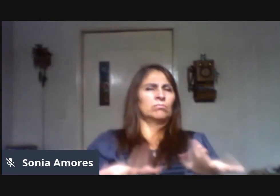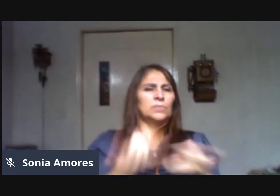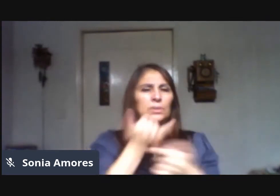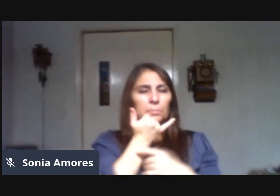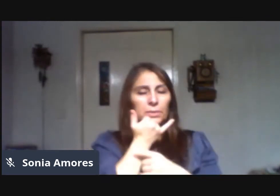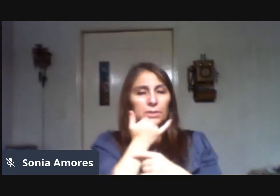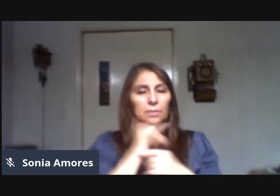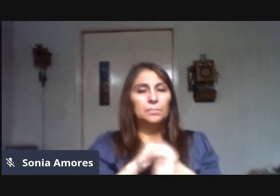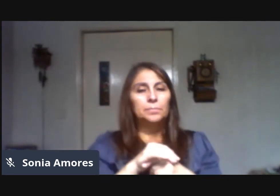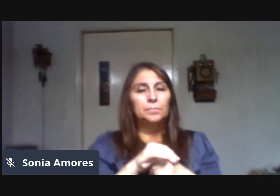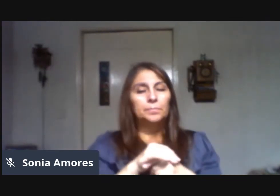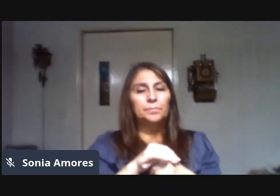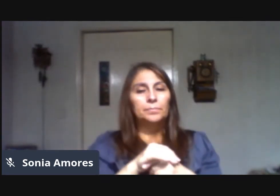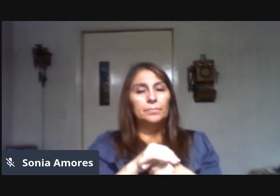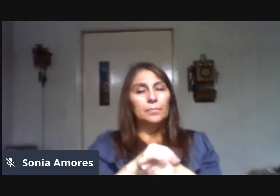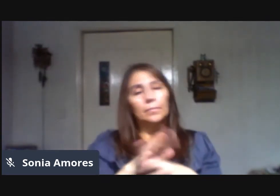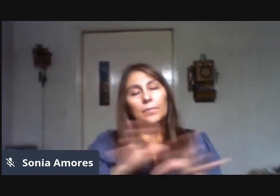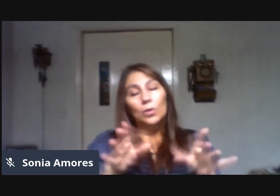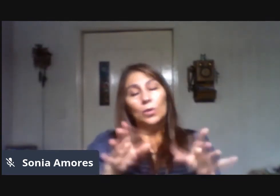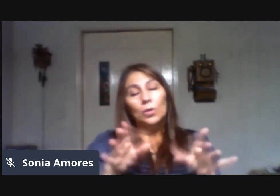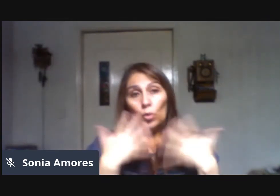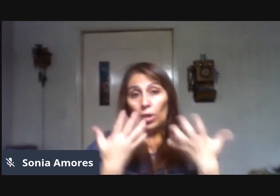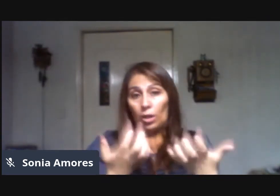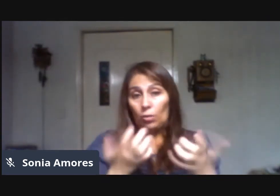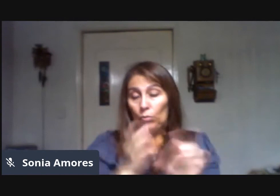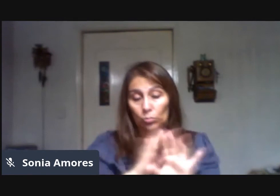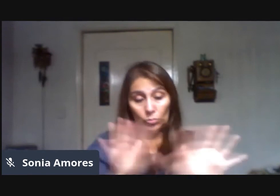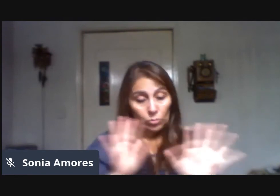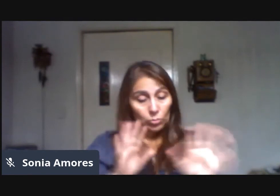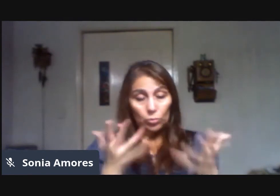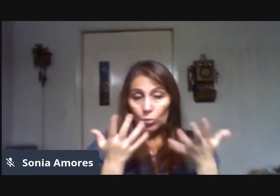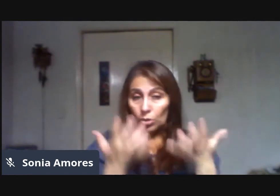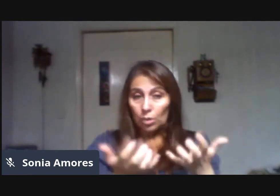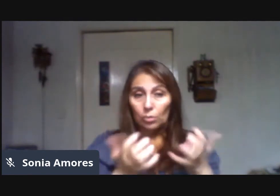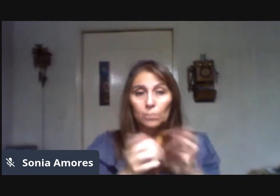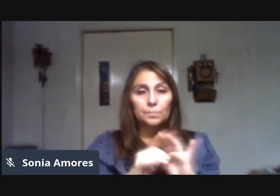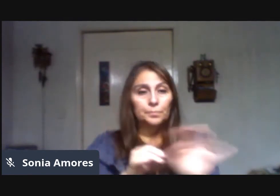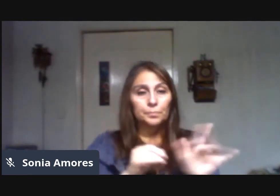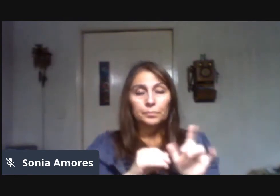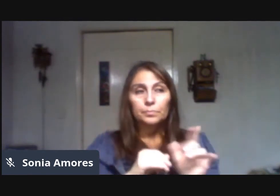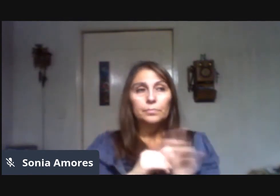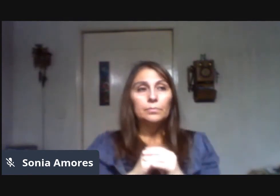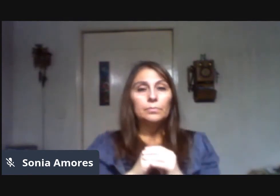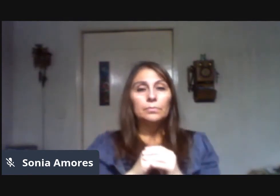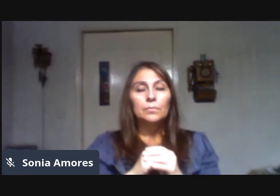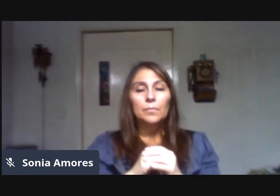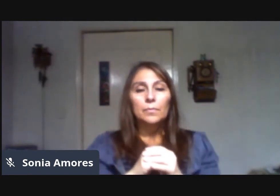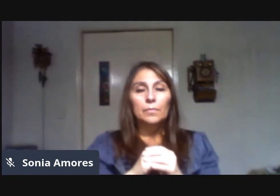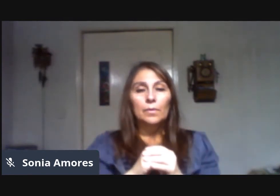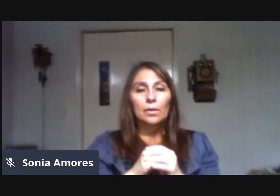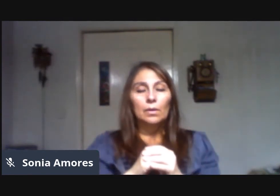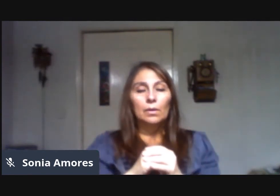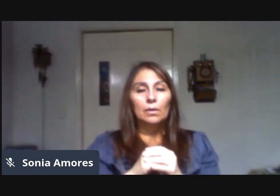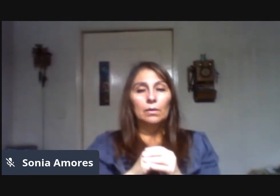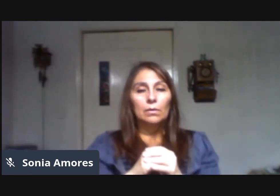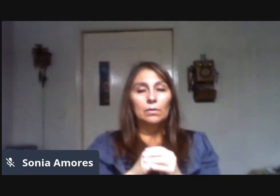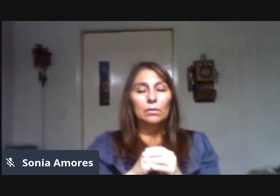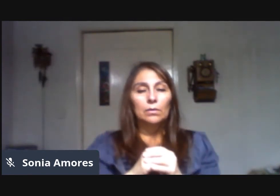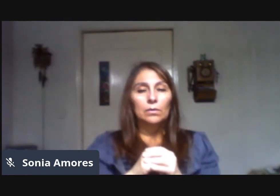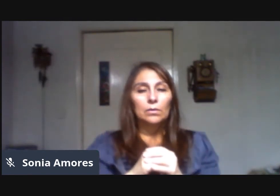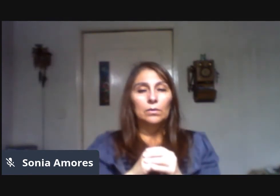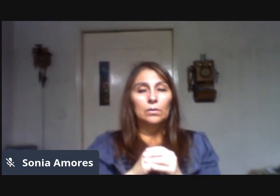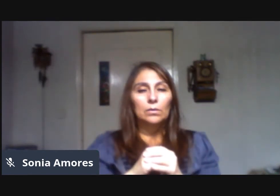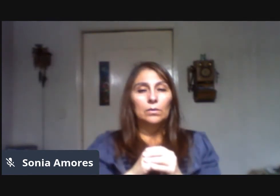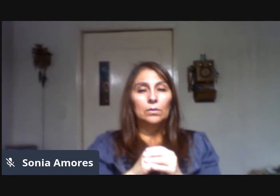Y sin pretender nunca, y le digo con toda tranquilidad, yo no pienso nunca lavarle la